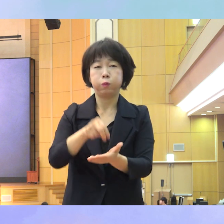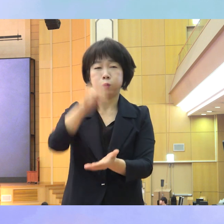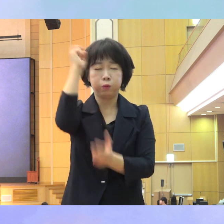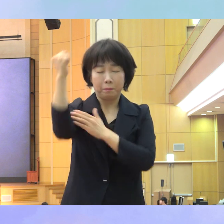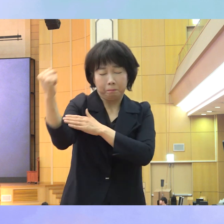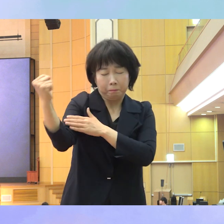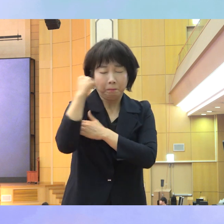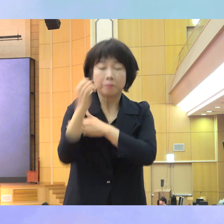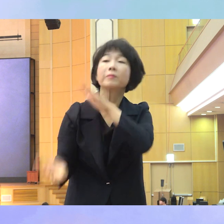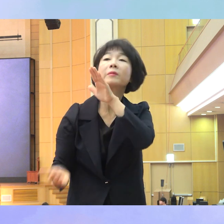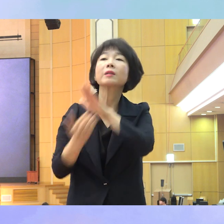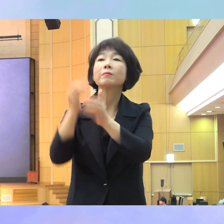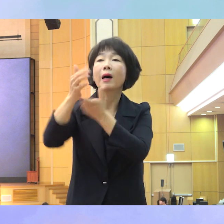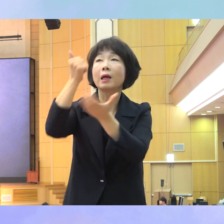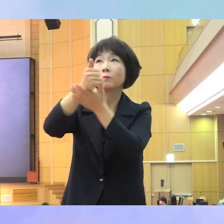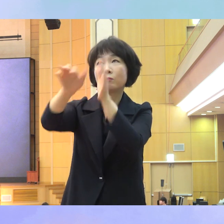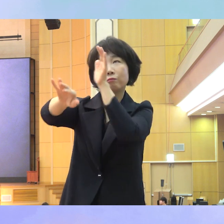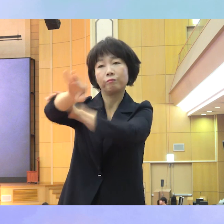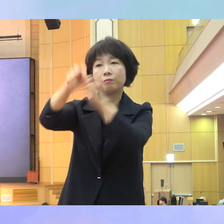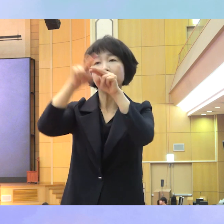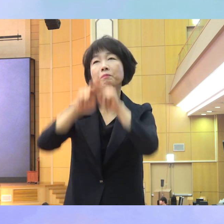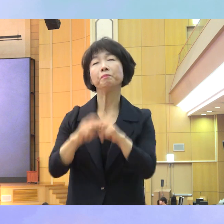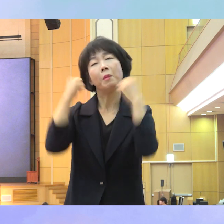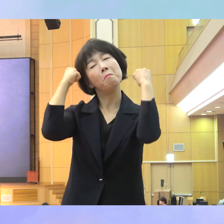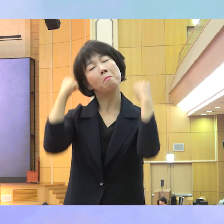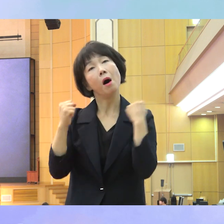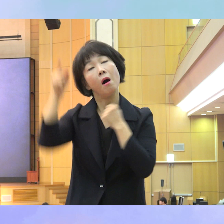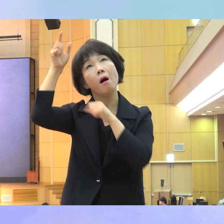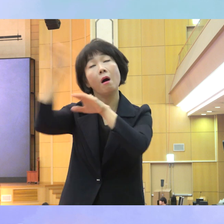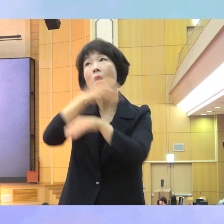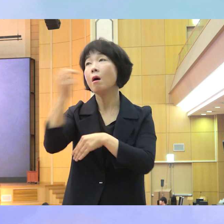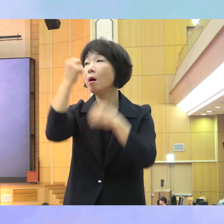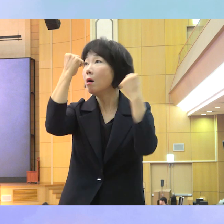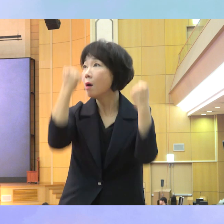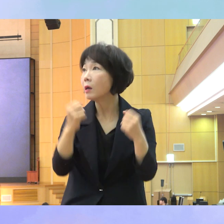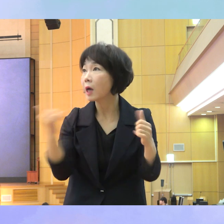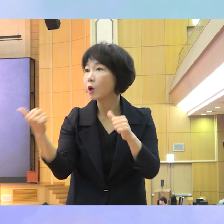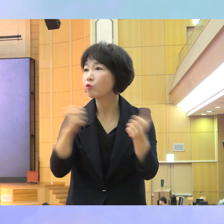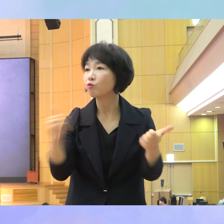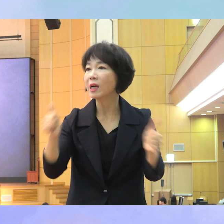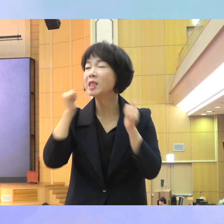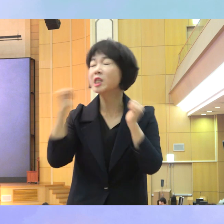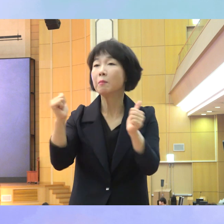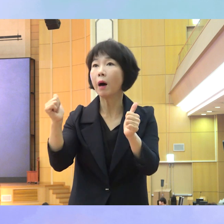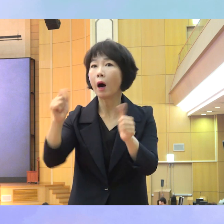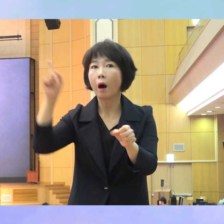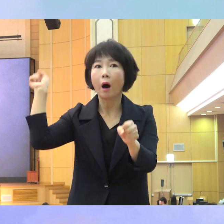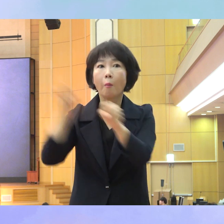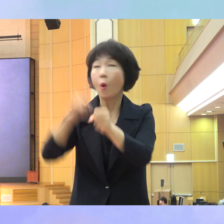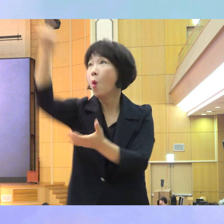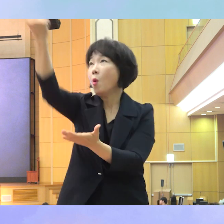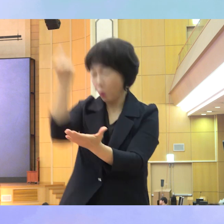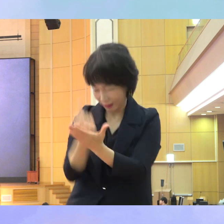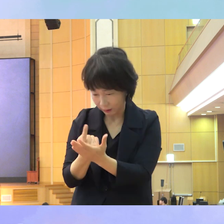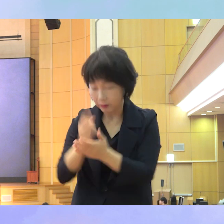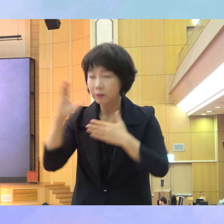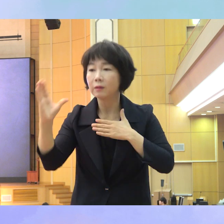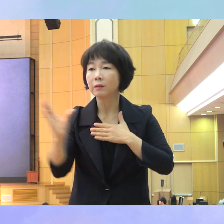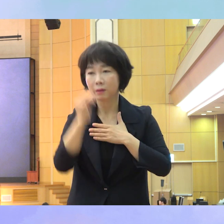오르사 전능하신 하나님 우편에 앉아 계시다가 저리로서 산자와 죽은 자를 심판하러